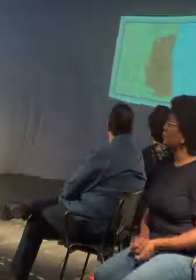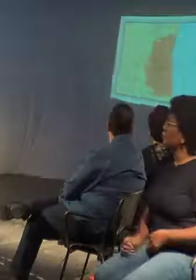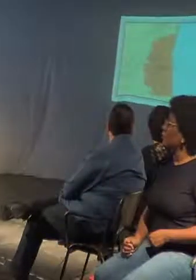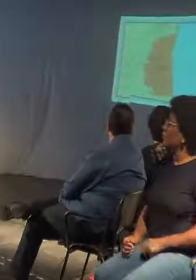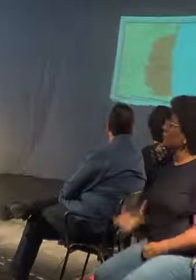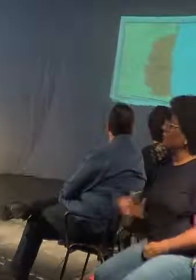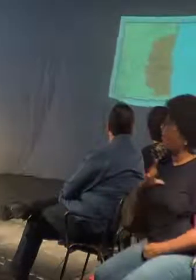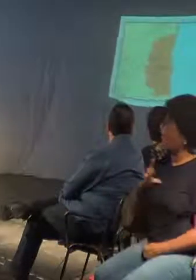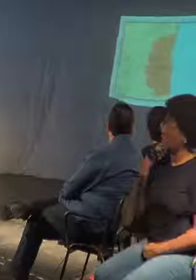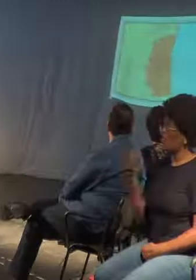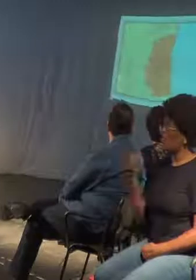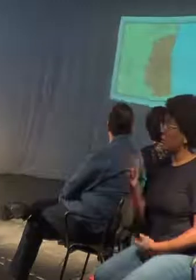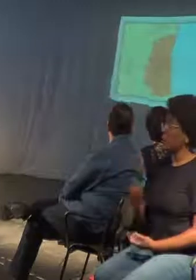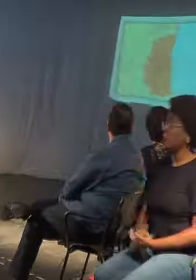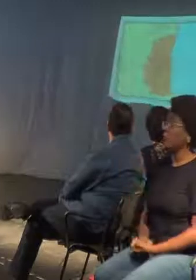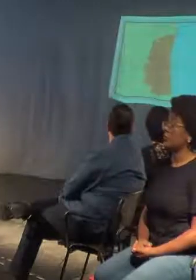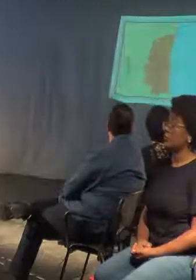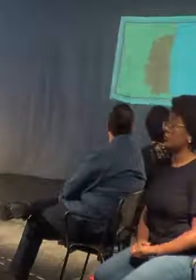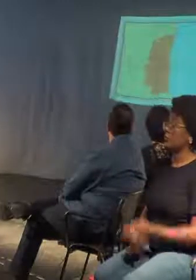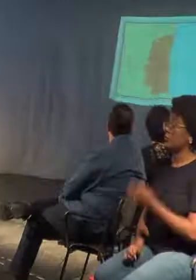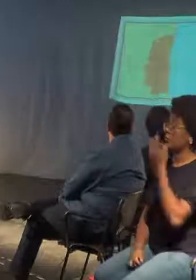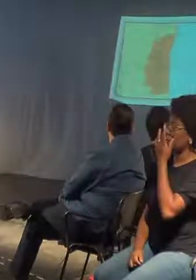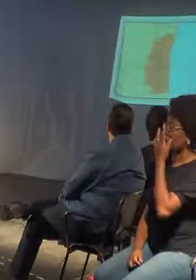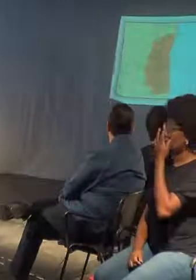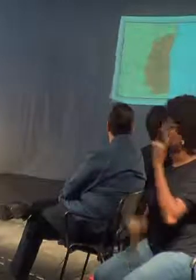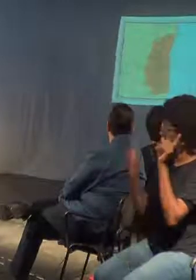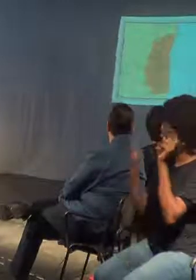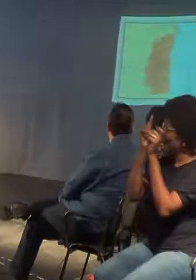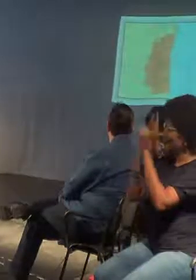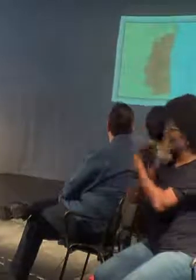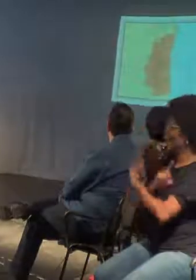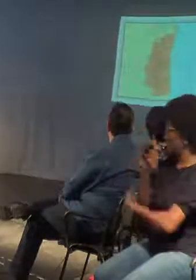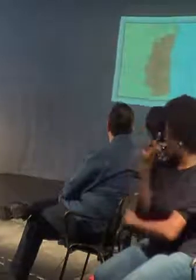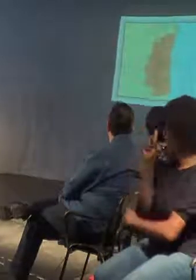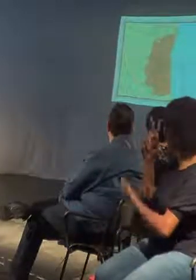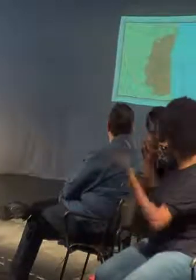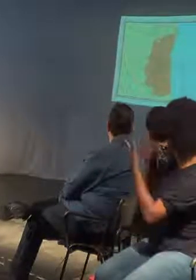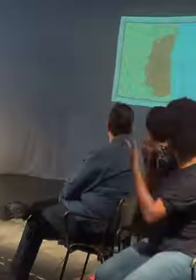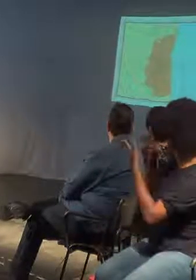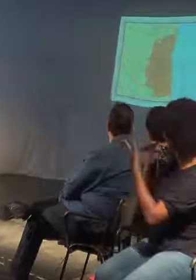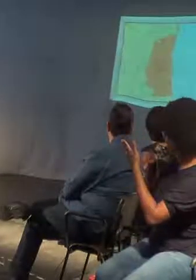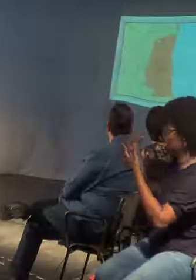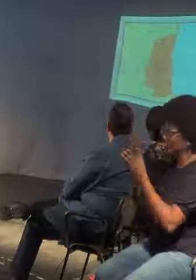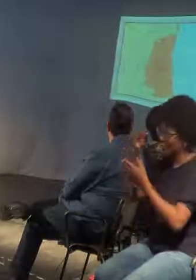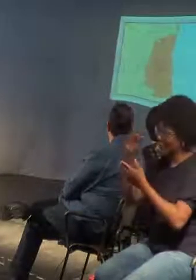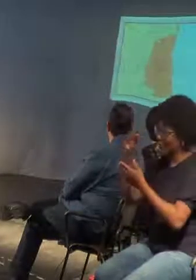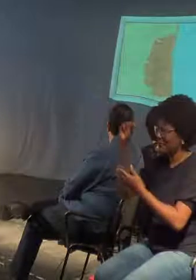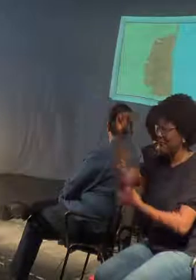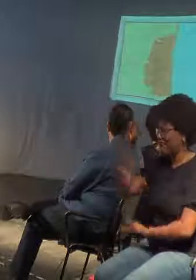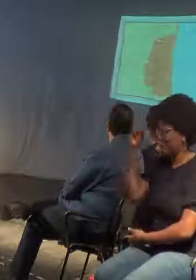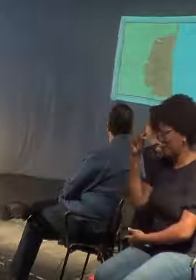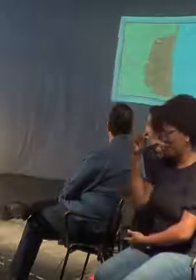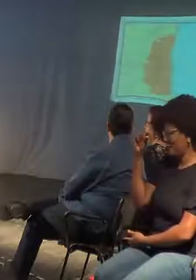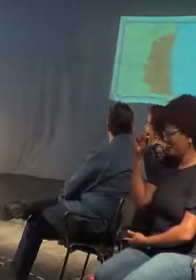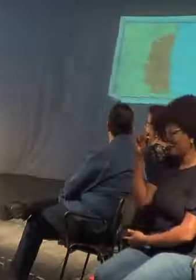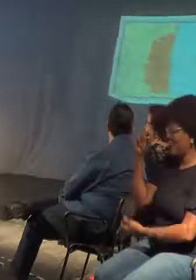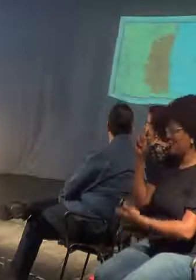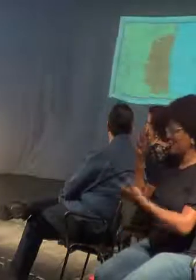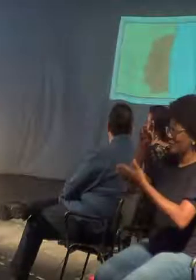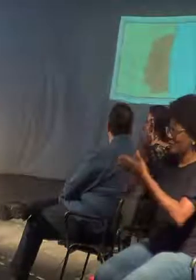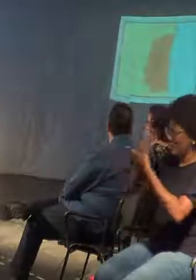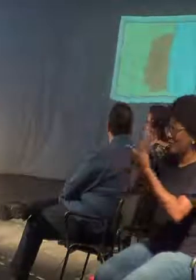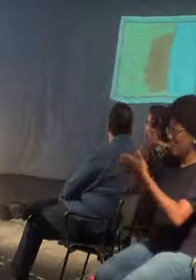Aqui tem também, ficou complicado, né? Mas aí a apresentação fica à disposição, de alguma forma,